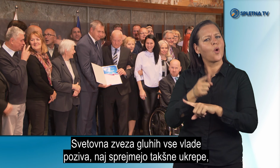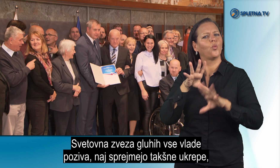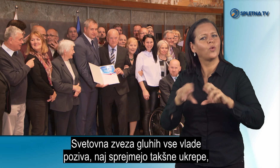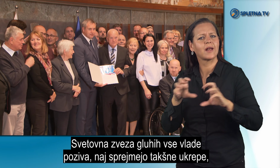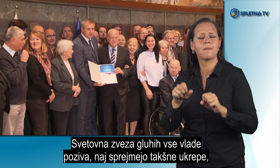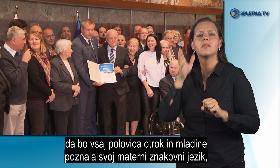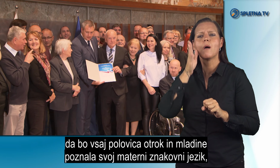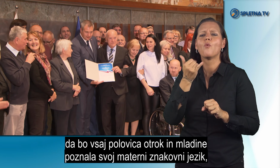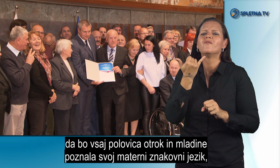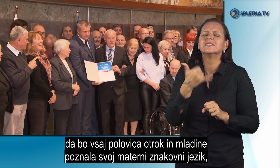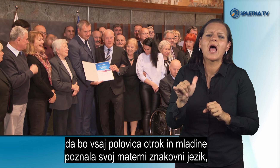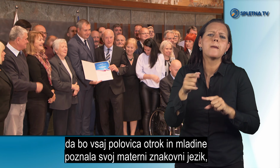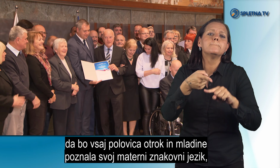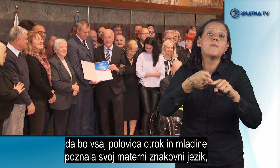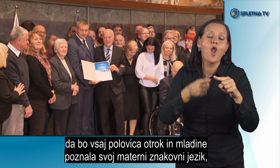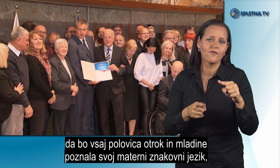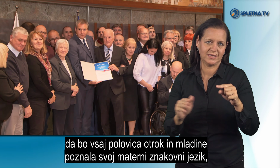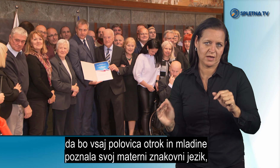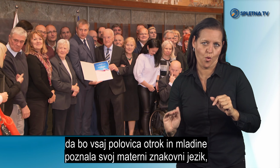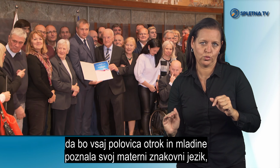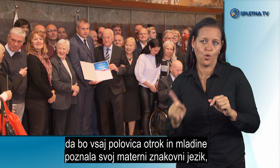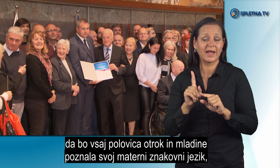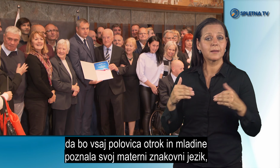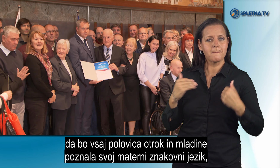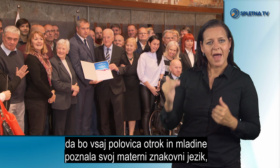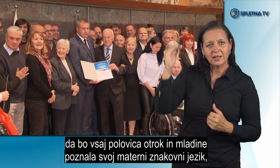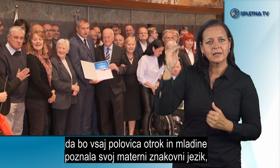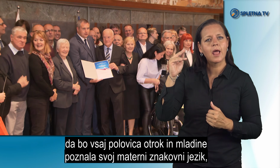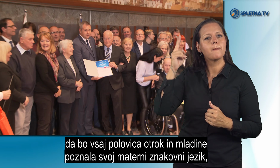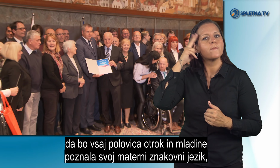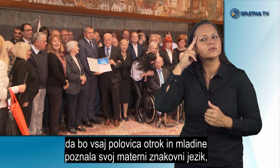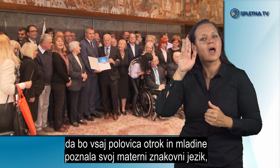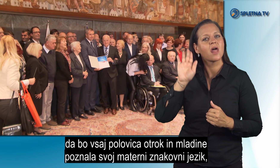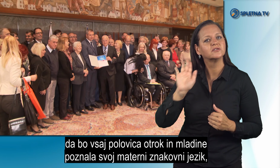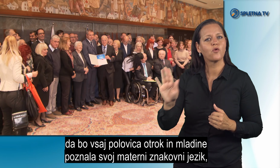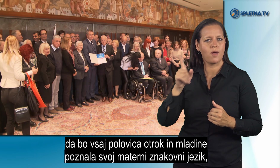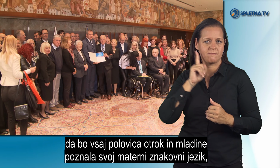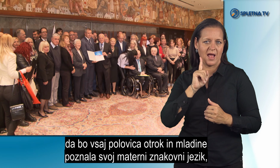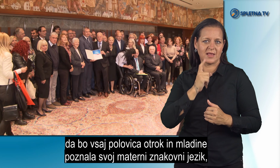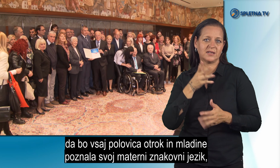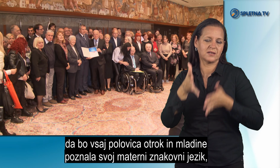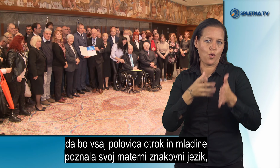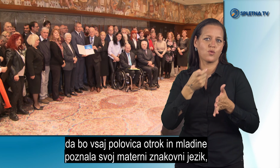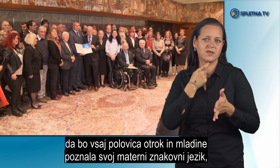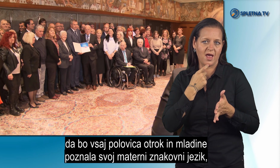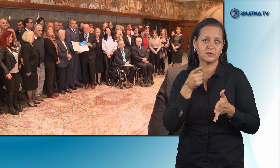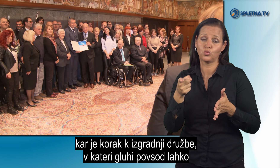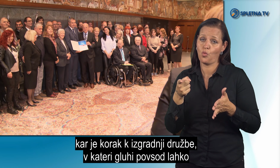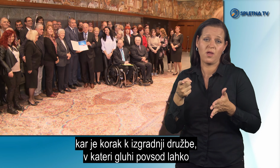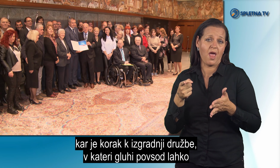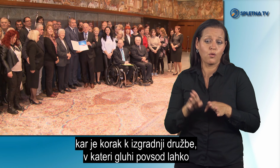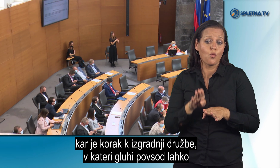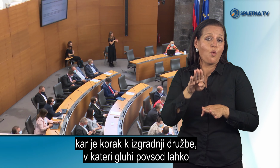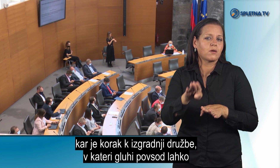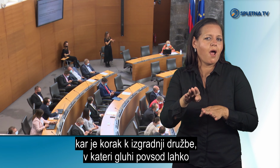vsaj polovica otrok in mladine poznala svoj materni znakovni jezik, kar je korak k izgradnji družbe, v